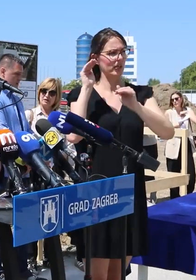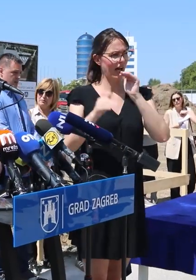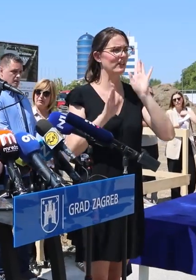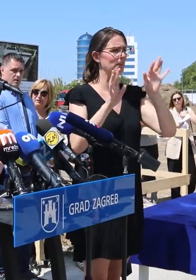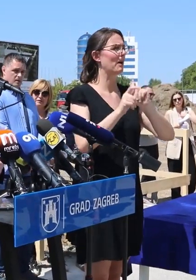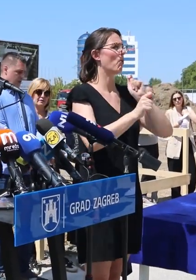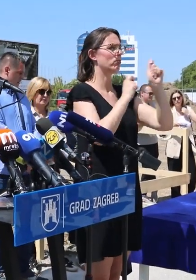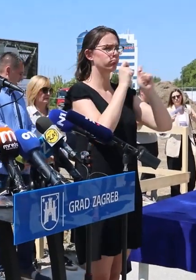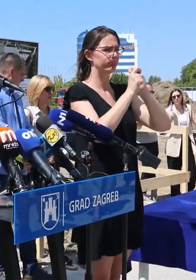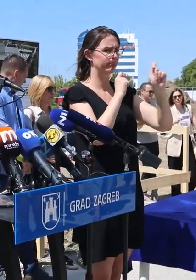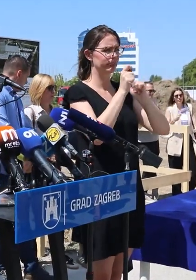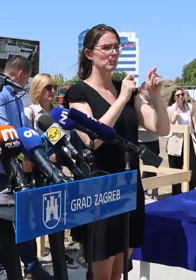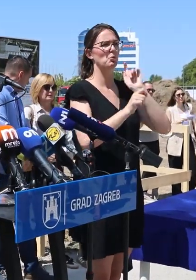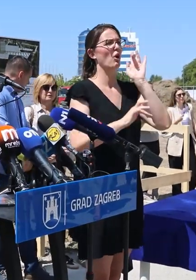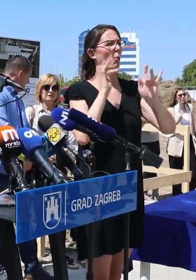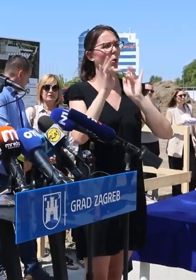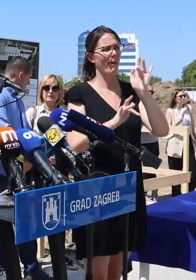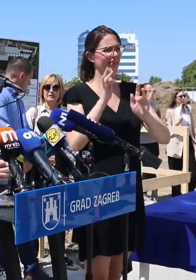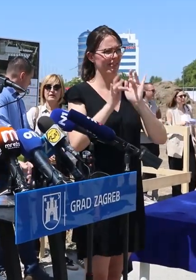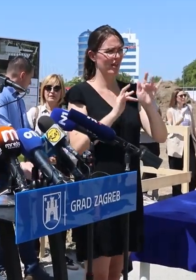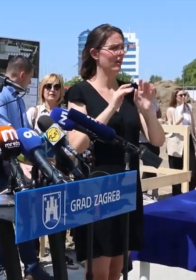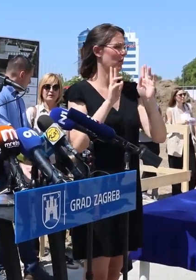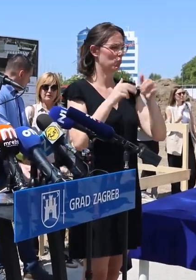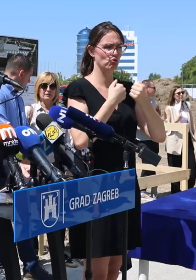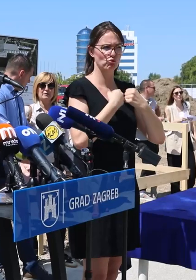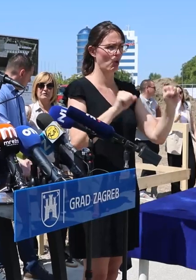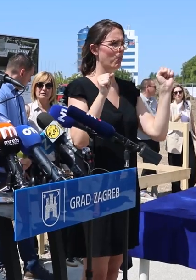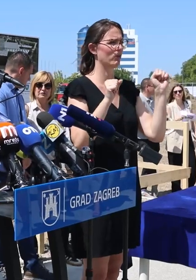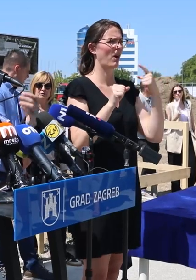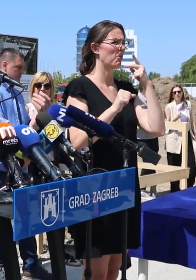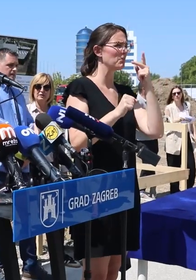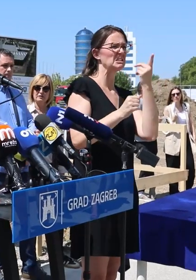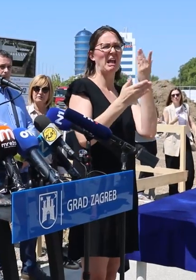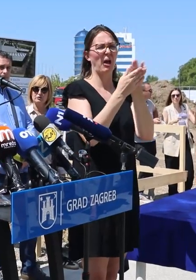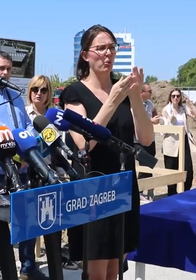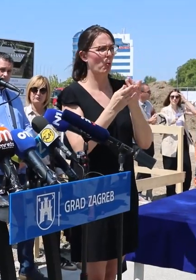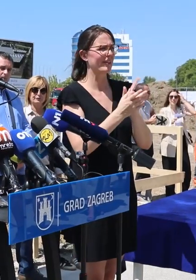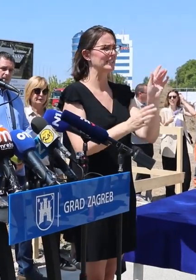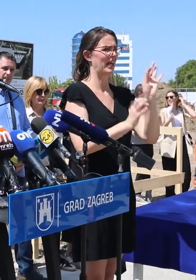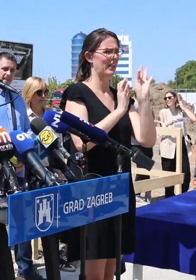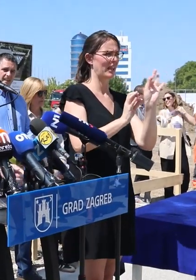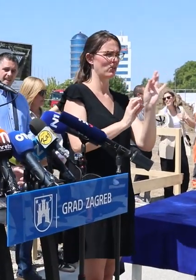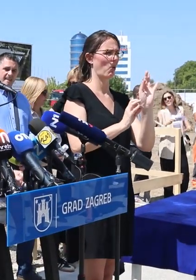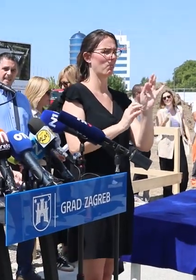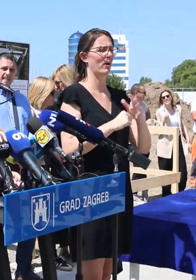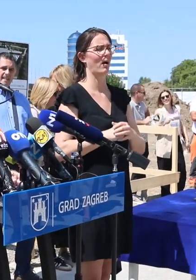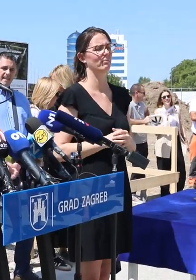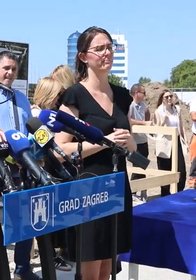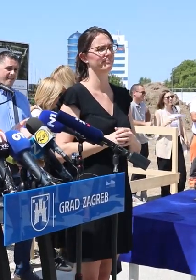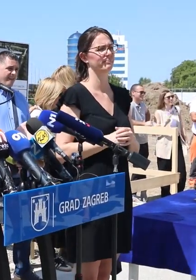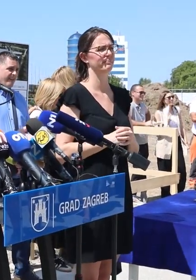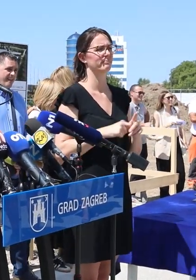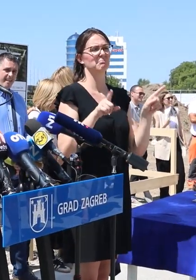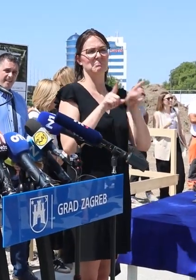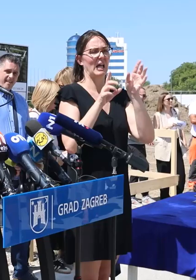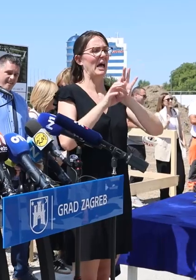gdje se može kritizirati dokumentaciju ukoliko se smatra da ona, ta dokumentacija favorizira nekog izvođača. I na